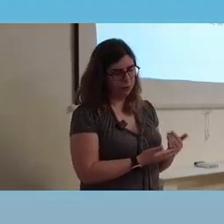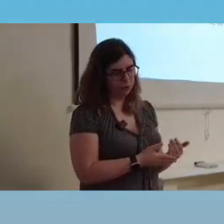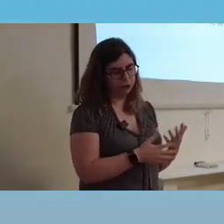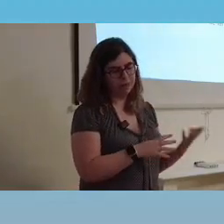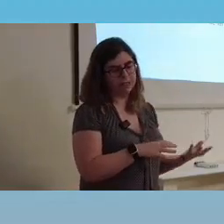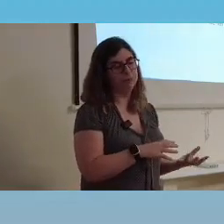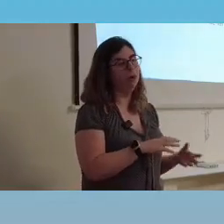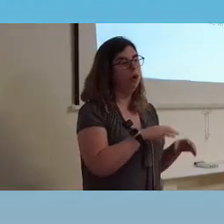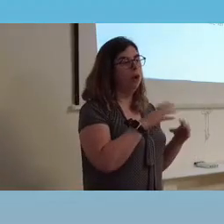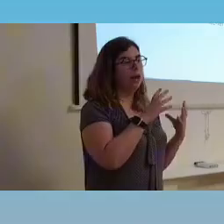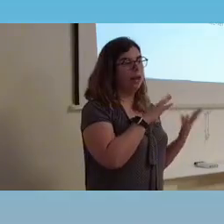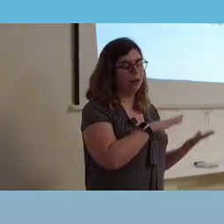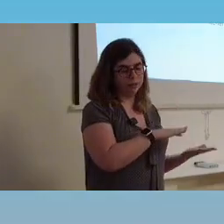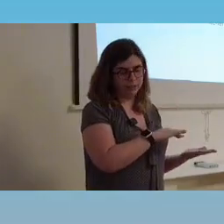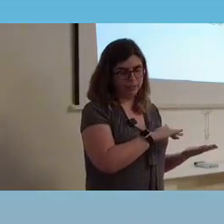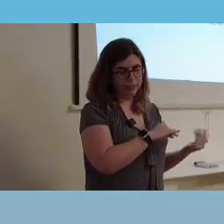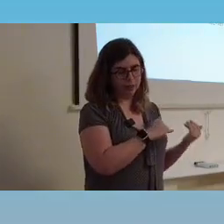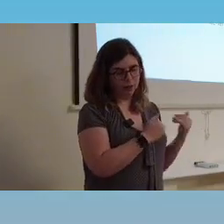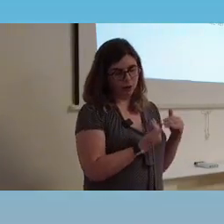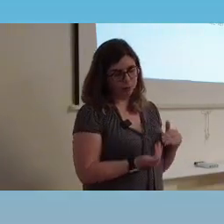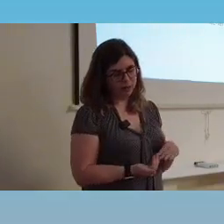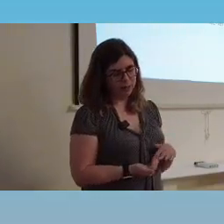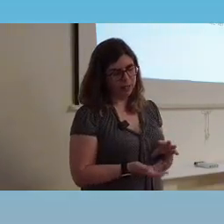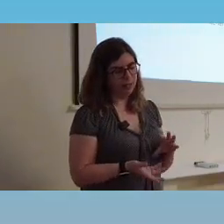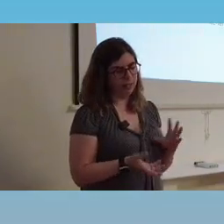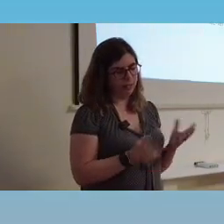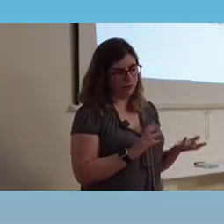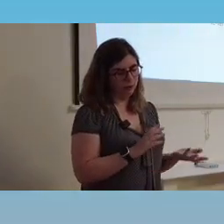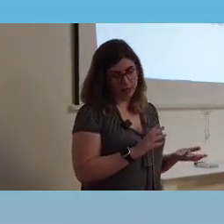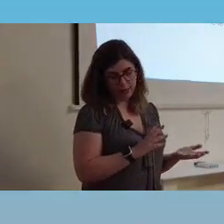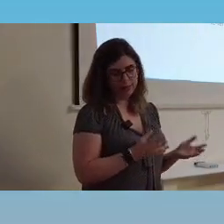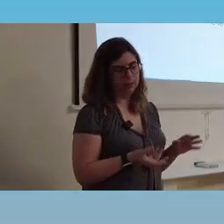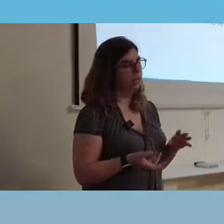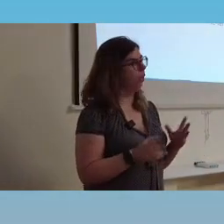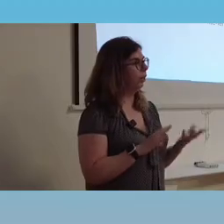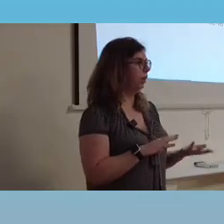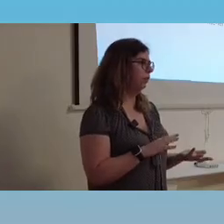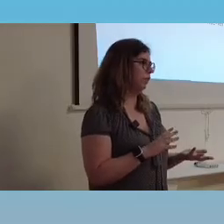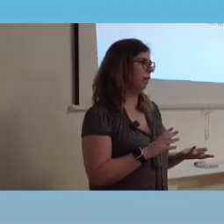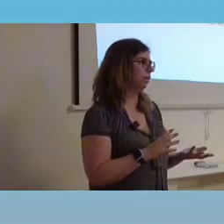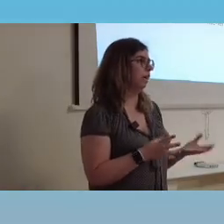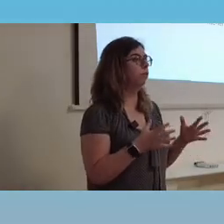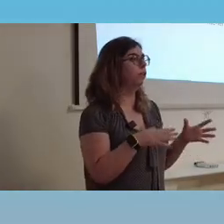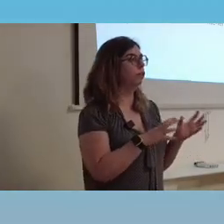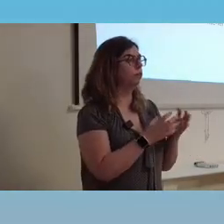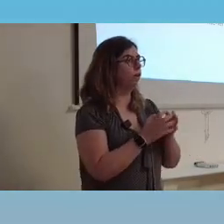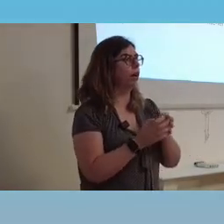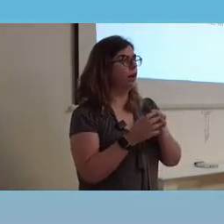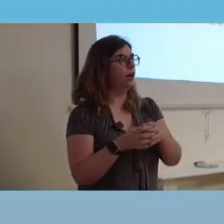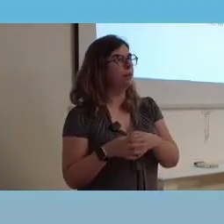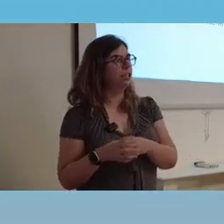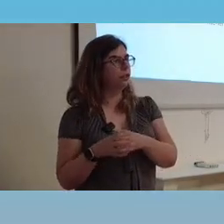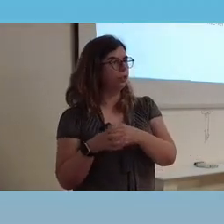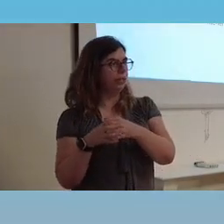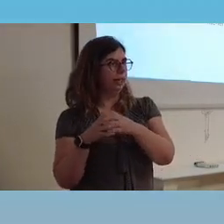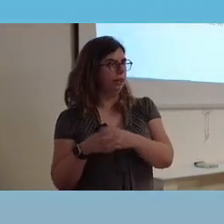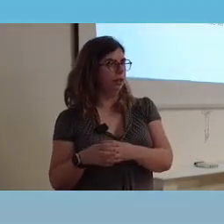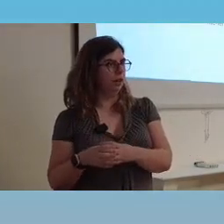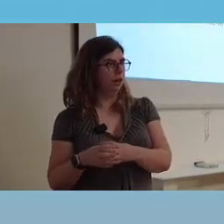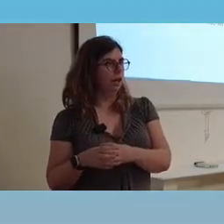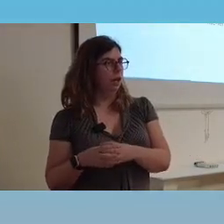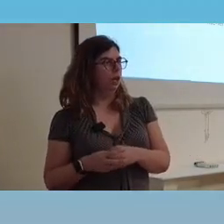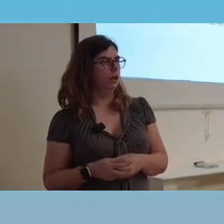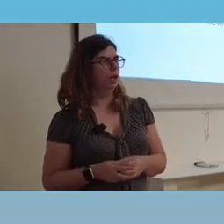de traduire automatiquement la langue des signes en en parler ou écrite, et vice-versa, à condition d'avoir la base de